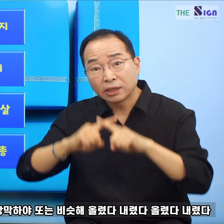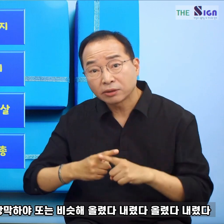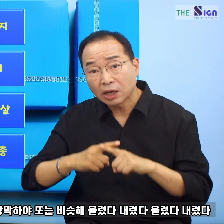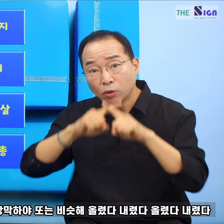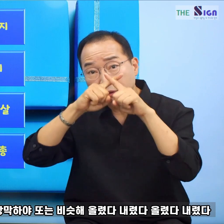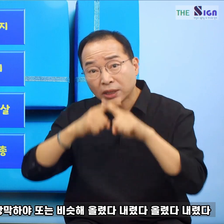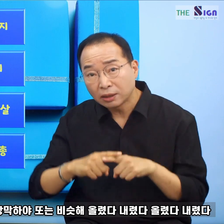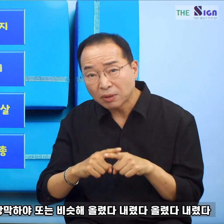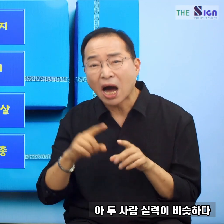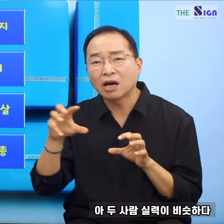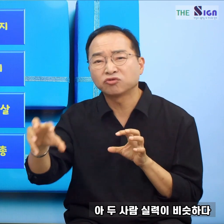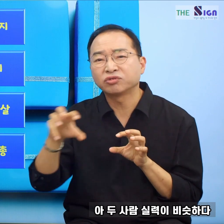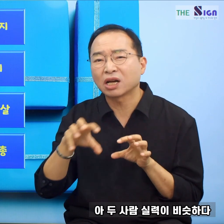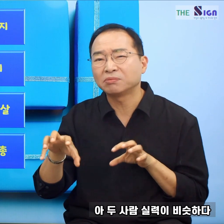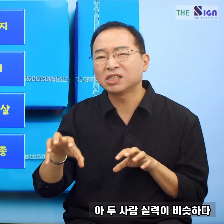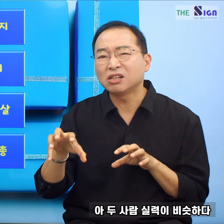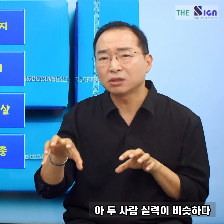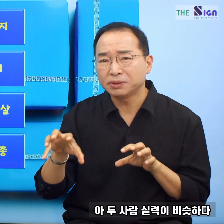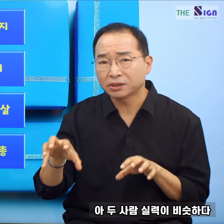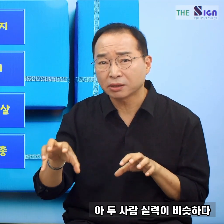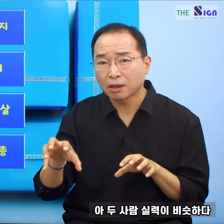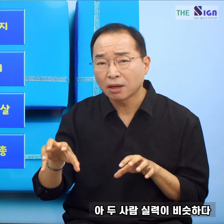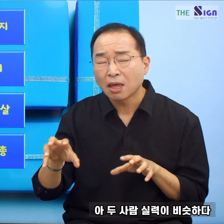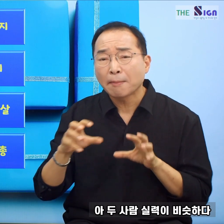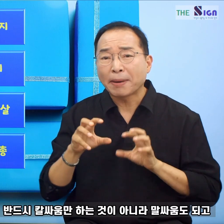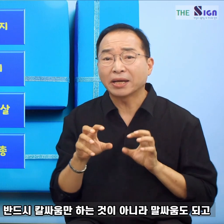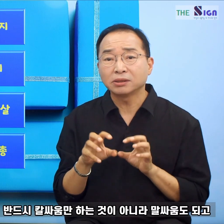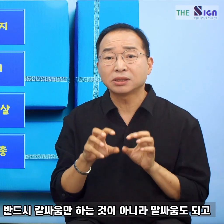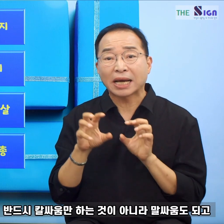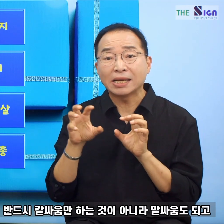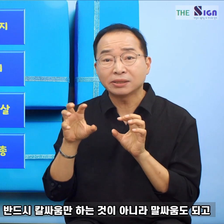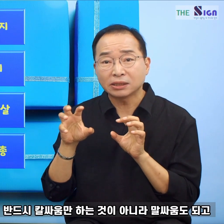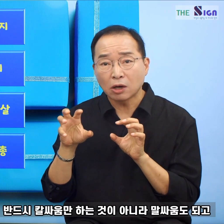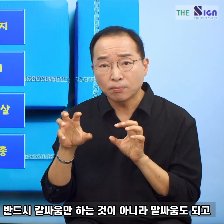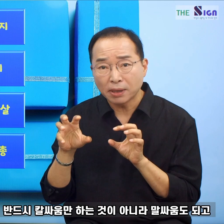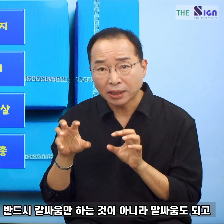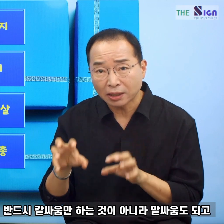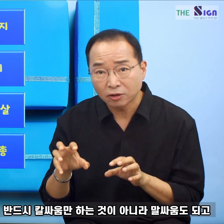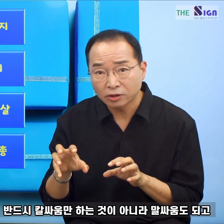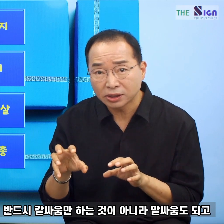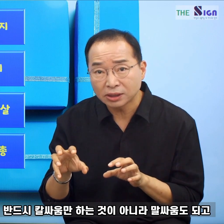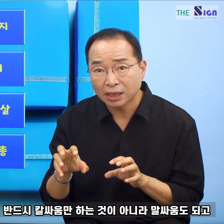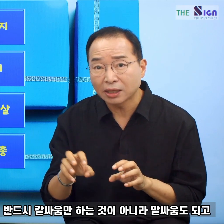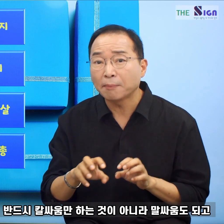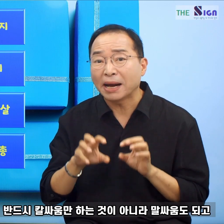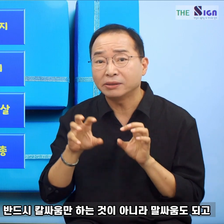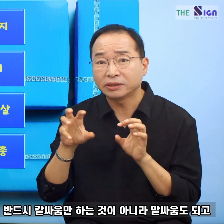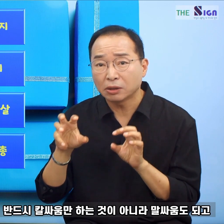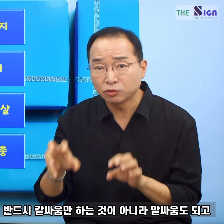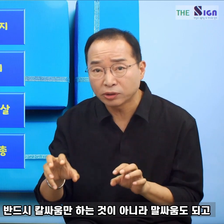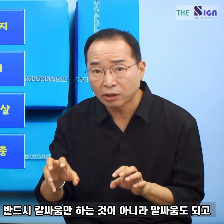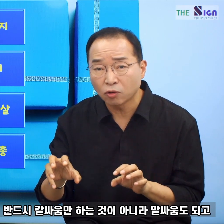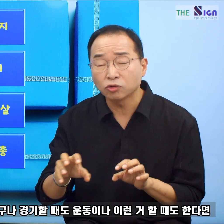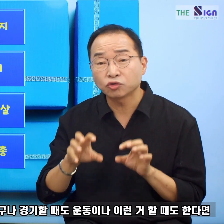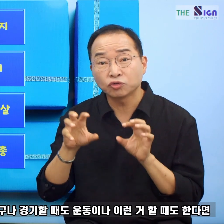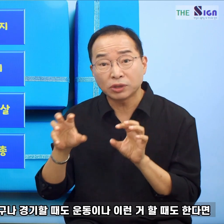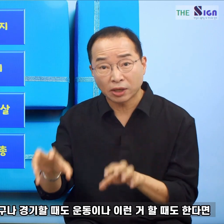내렸다 올렸다 내렸다. 아, 두 사람 실력이 비슷하다. 반드시 칼싸움만 하는 것이 아니라 말싸움도 되고 축구나